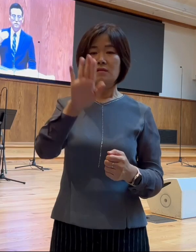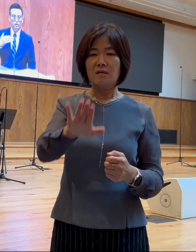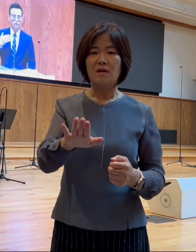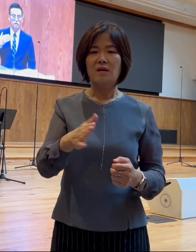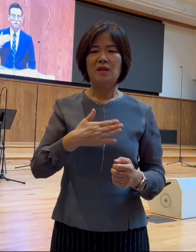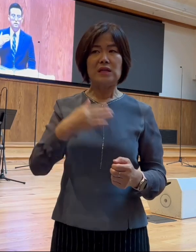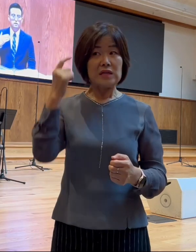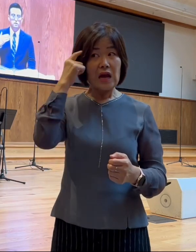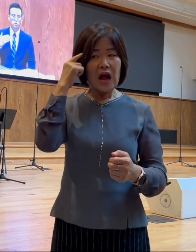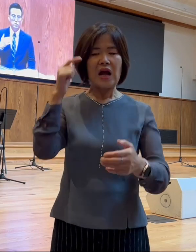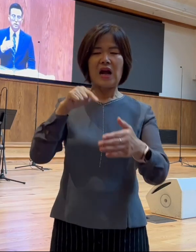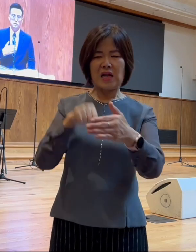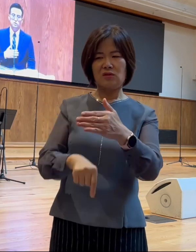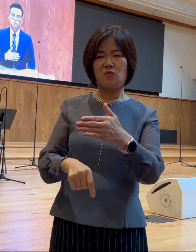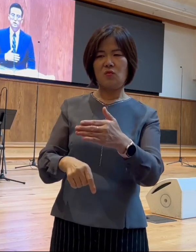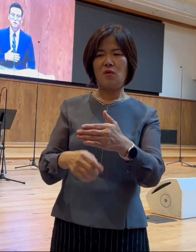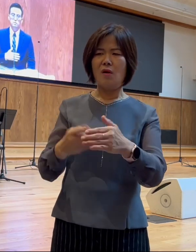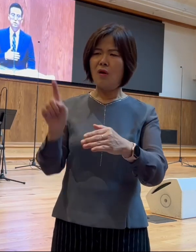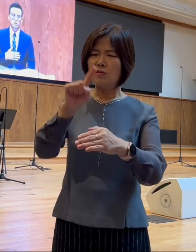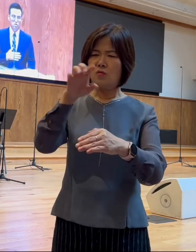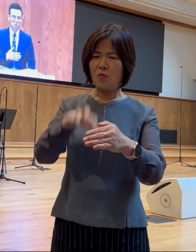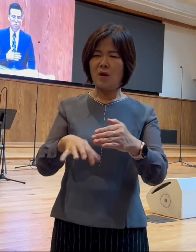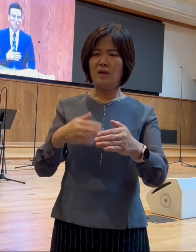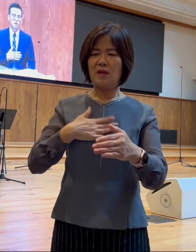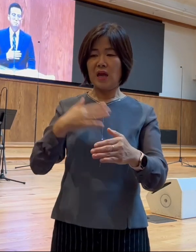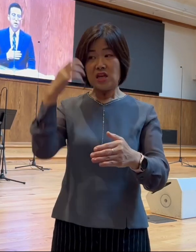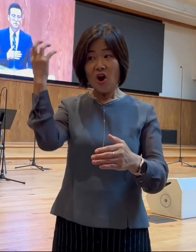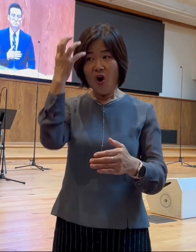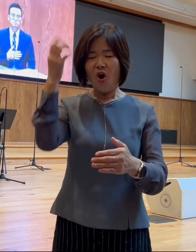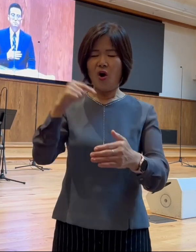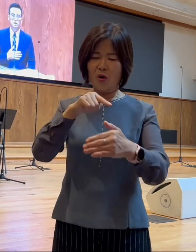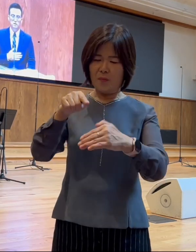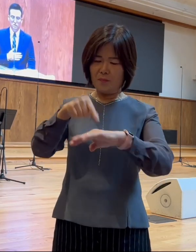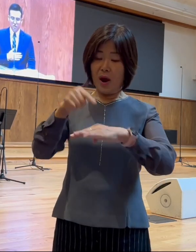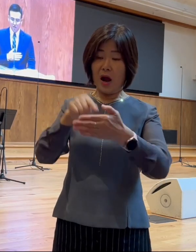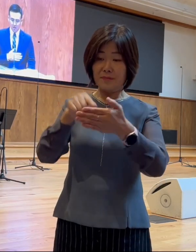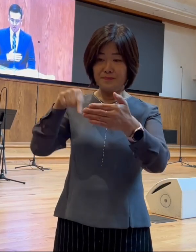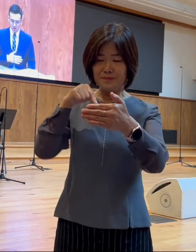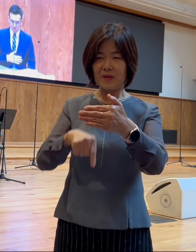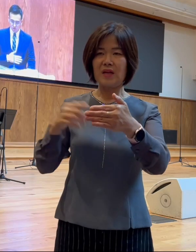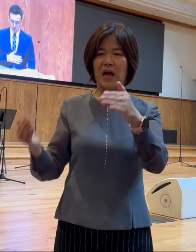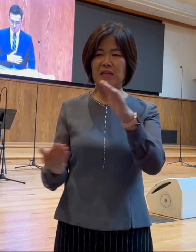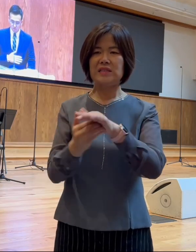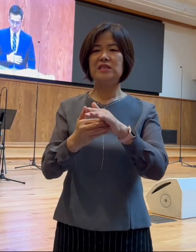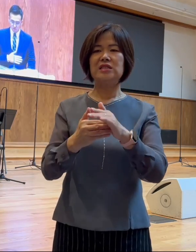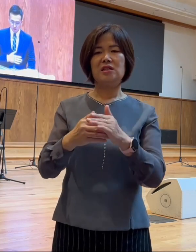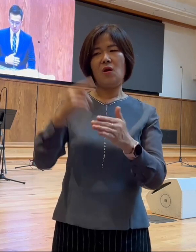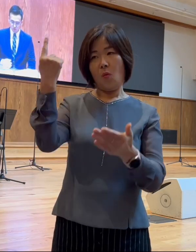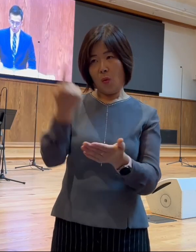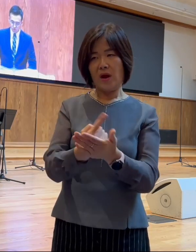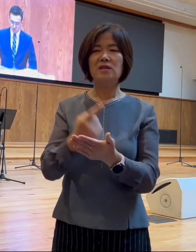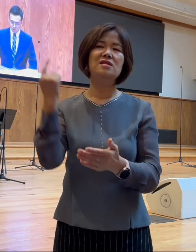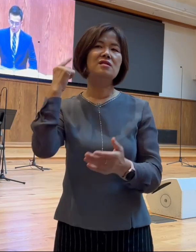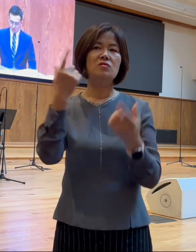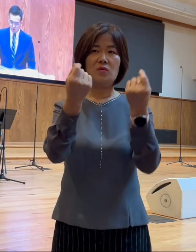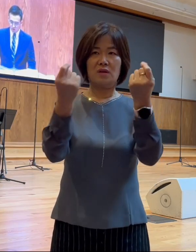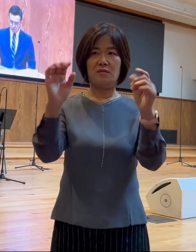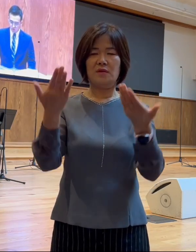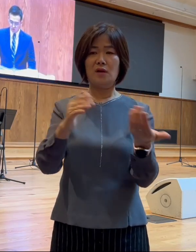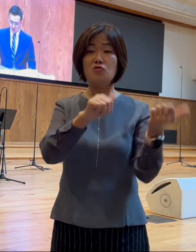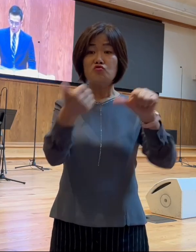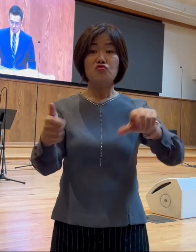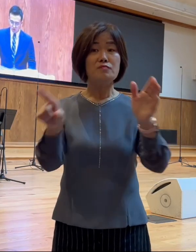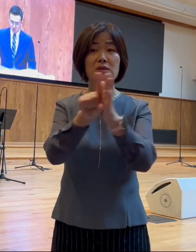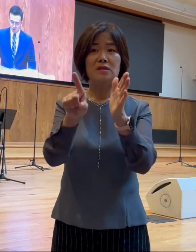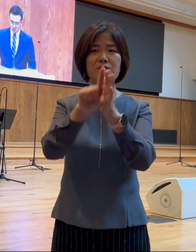내 생각, 그리고 어디까지 이것이 가냐면 내 영, 내 마음까지 갑니다. 근데 죽은 믿음 같은 경우는 이